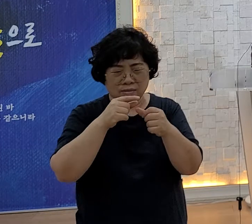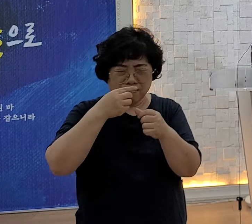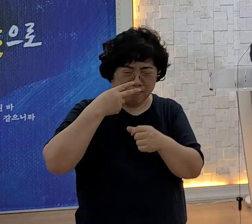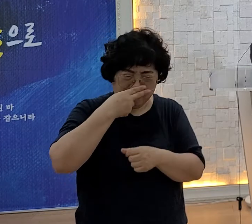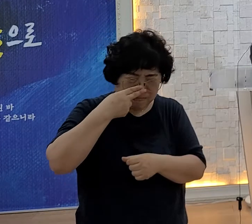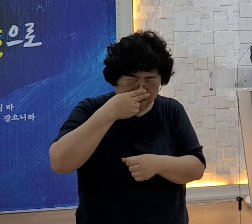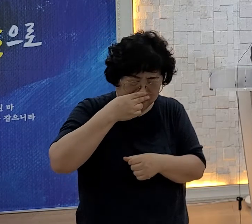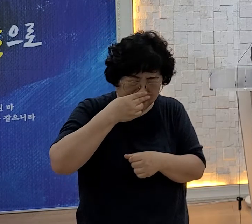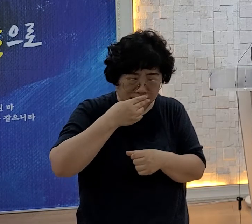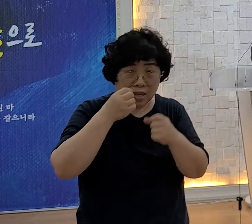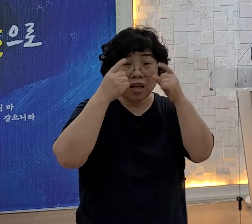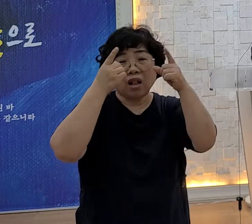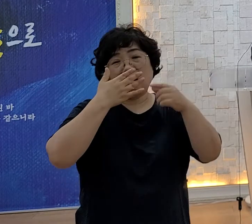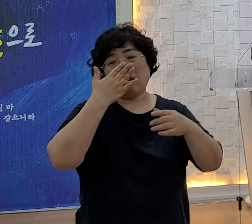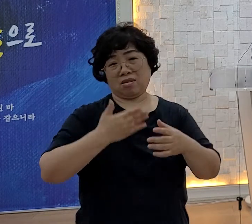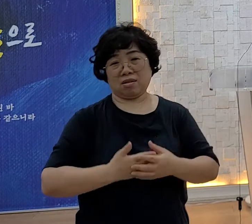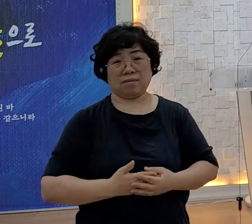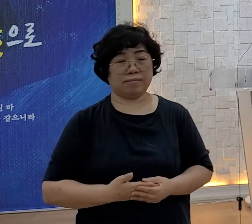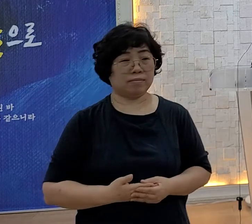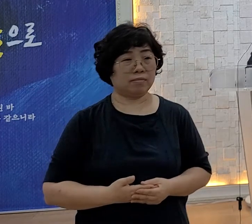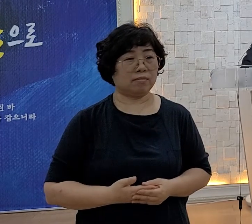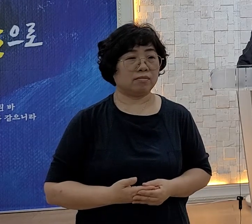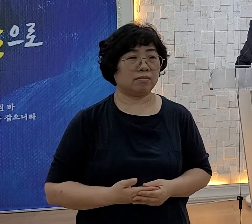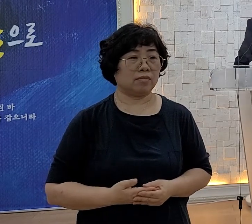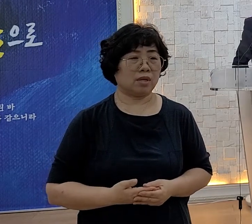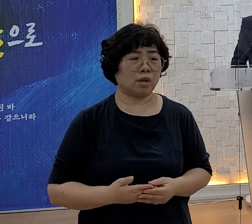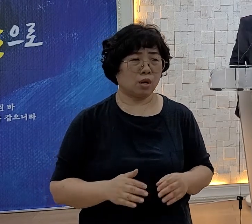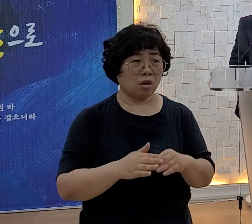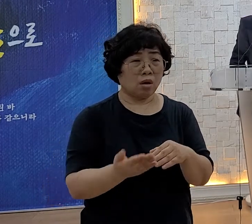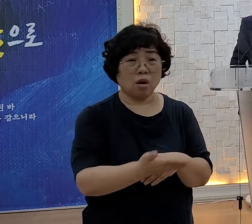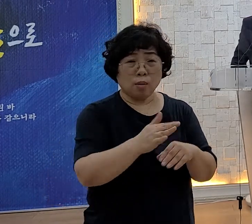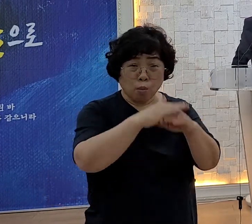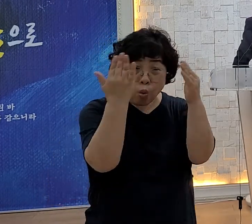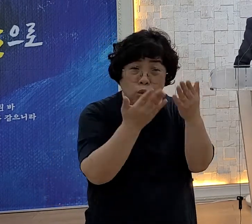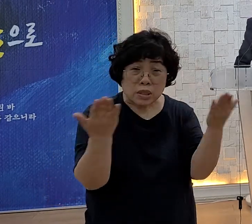라는 것을 깨닫게 됩니다. 여러분, 모든 일이